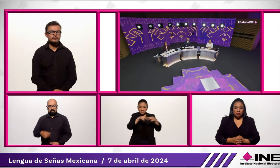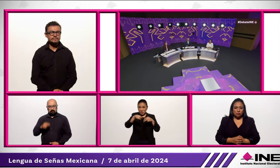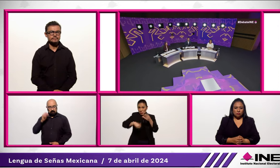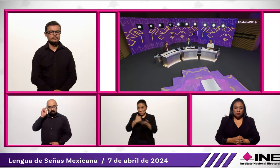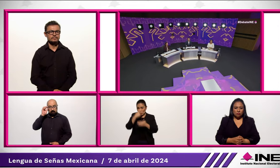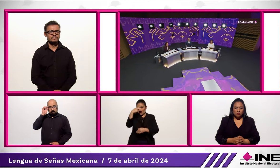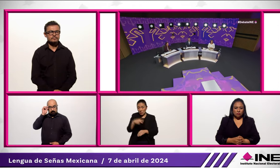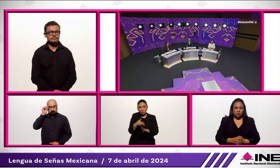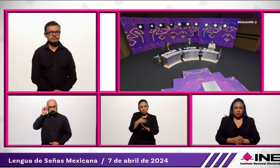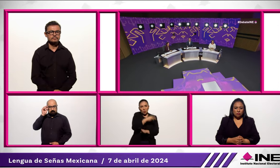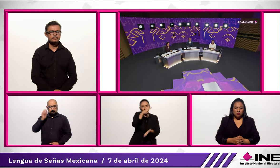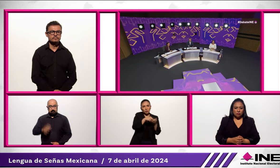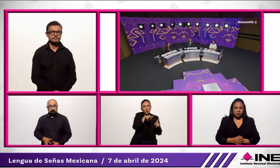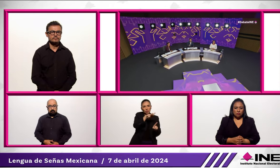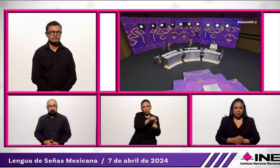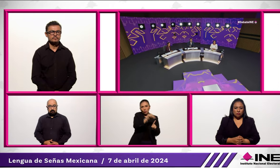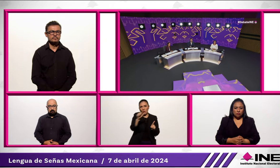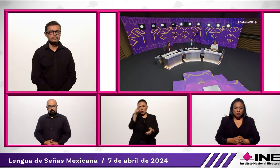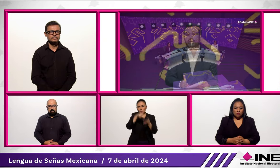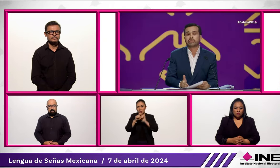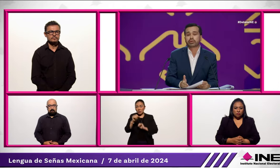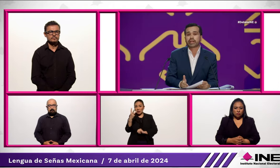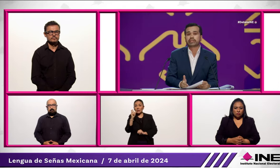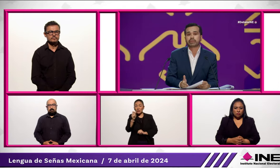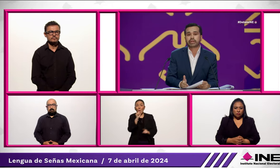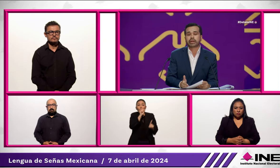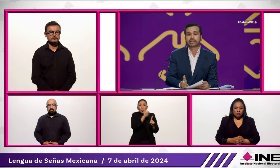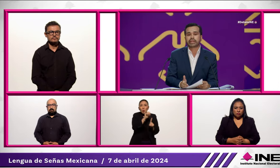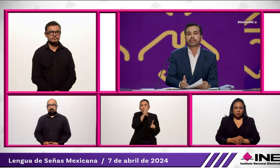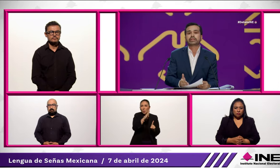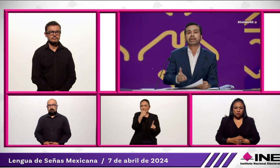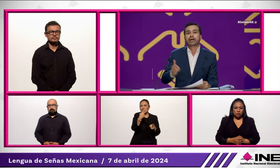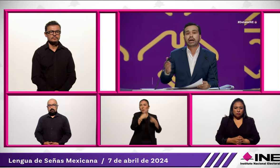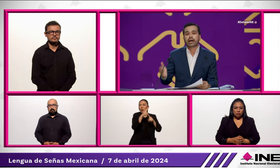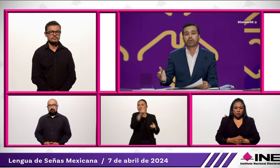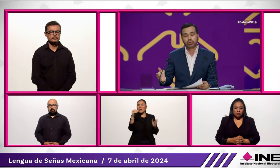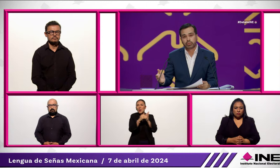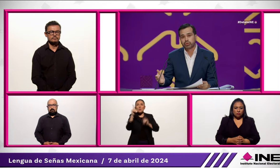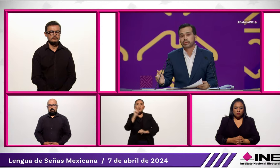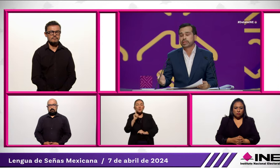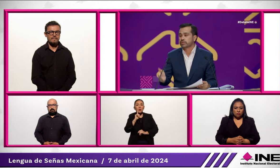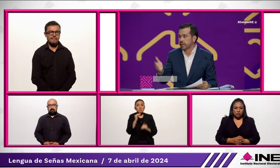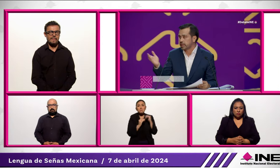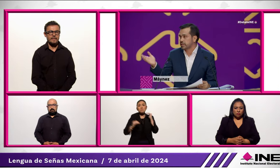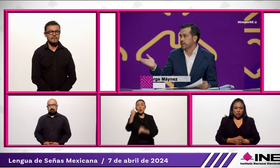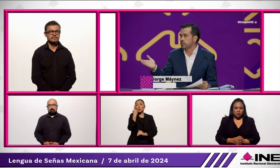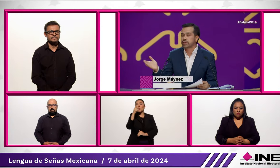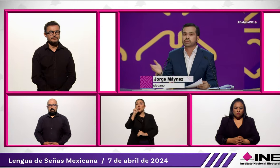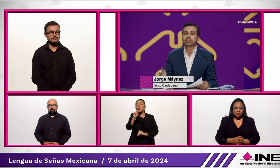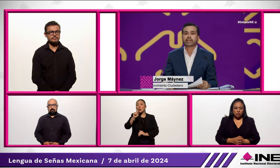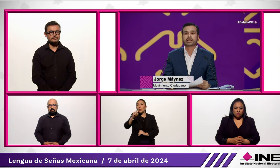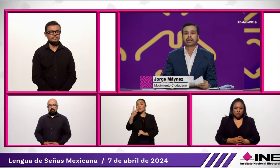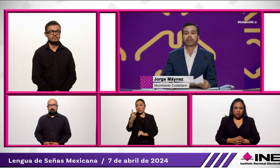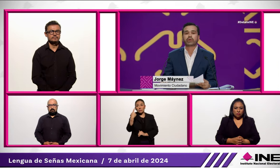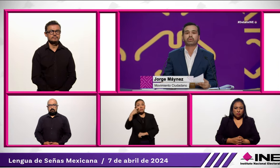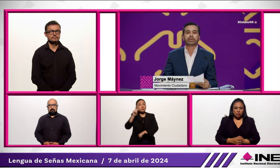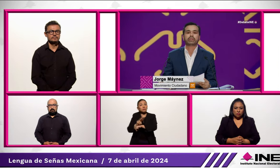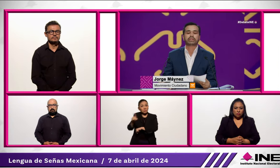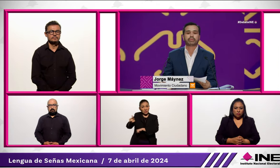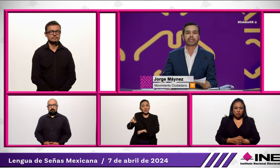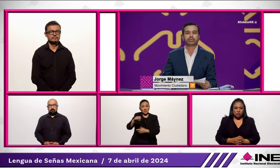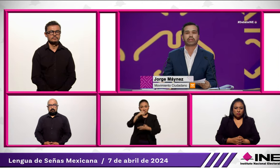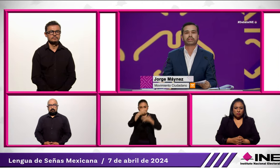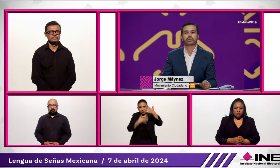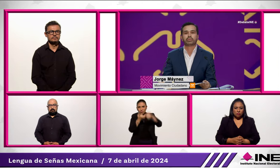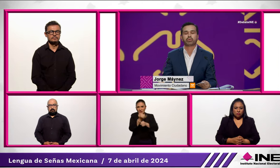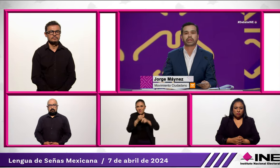del 2018 al 2023 subió de 0.97 por cada 100.000 habitantes a 1.22. Hay que checar los datos del Secretariado Ejecutivo